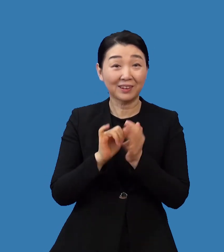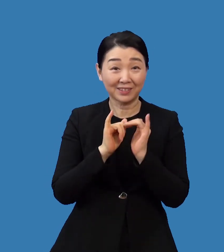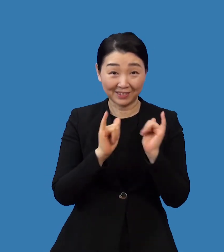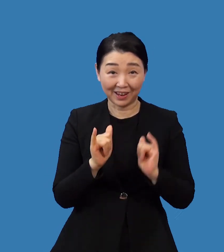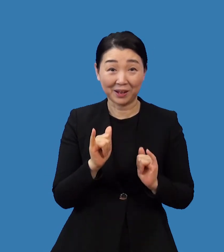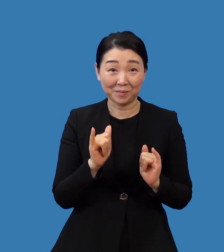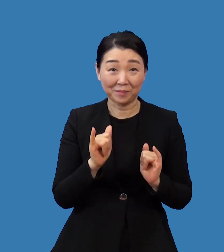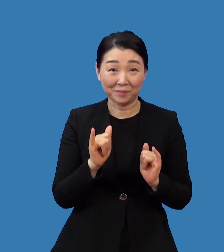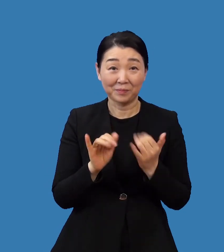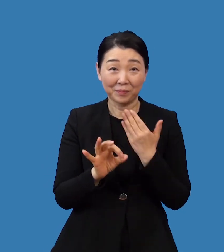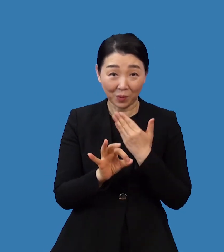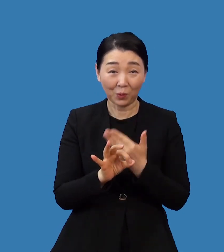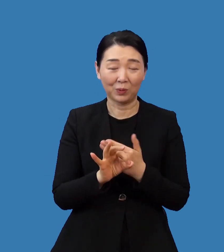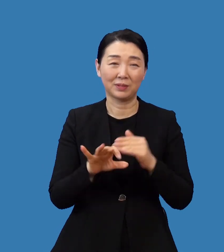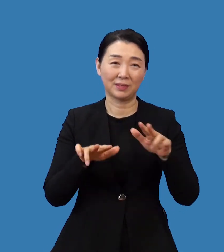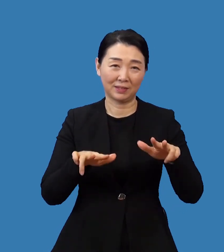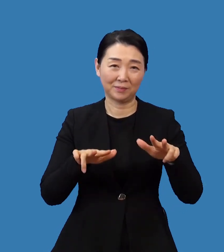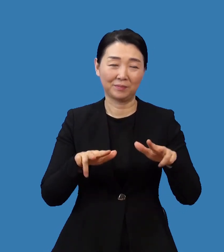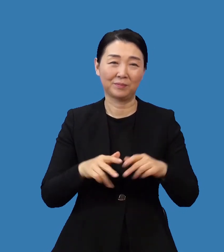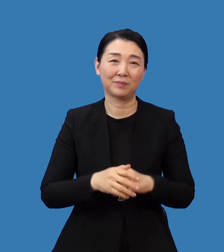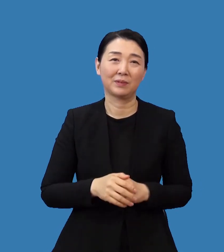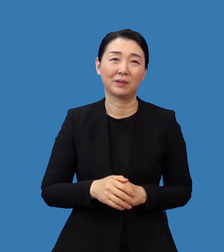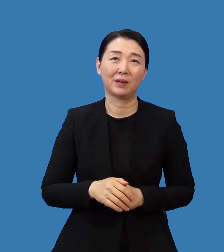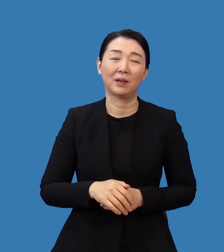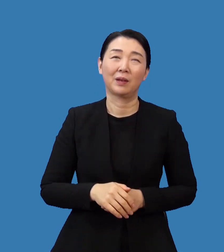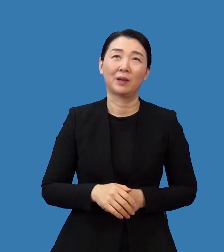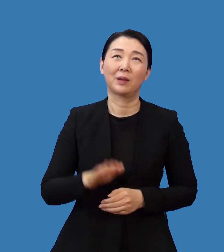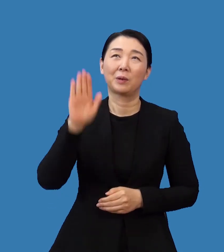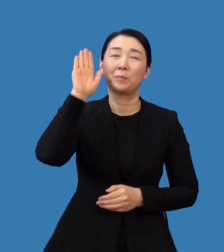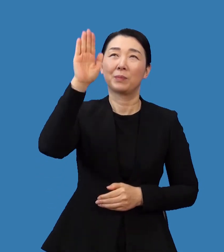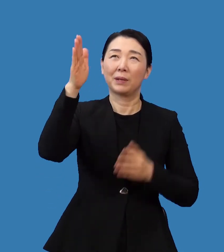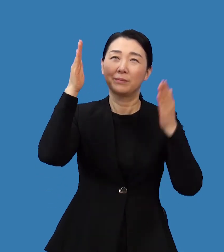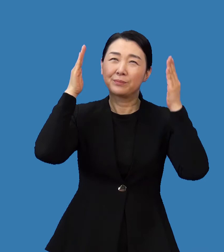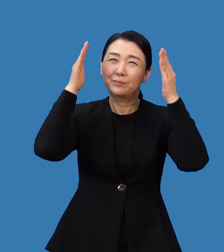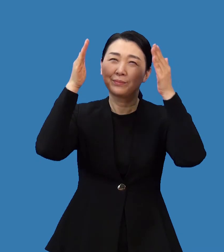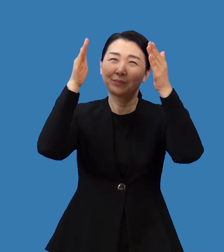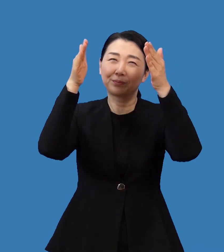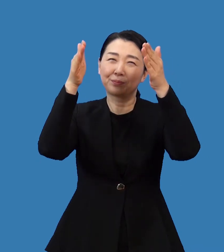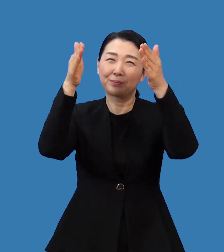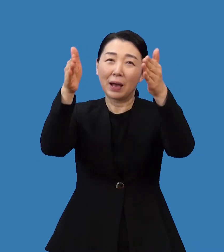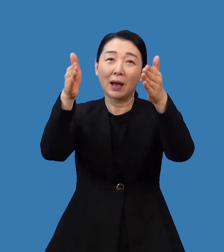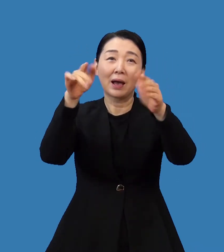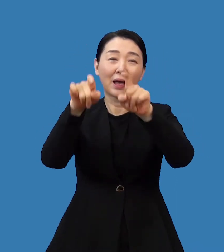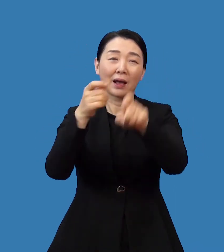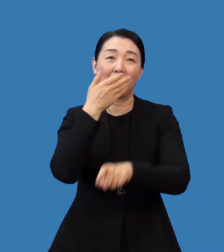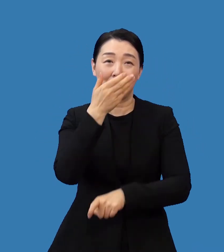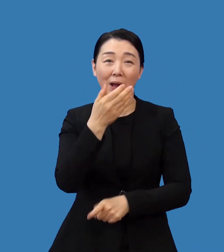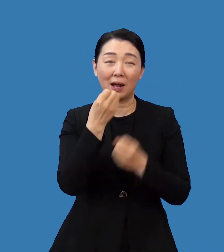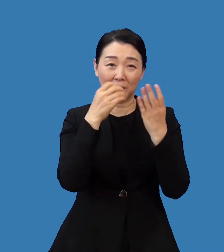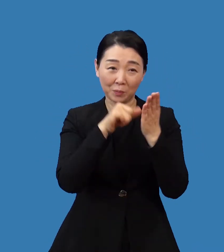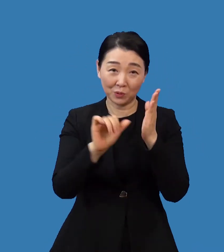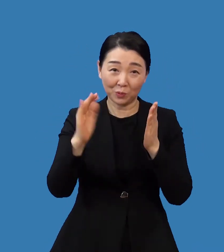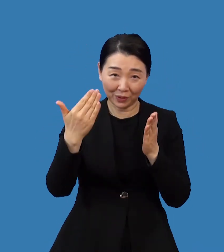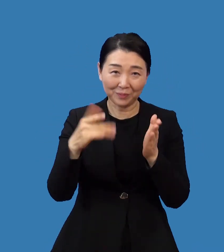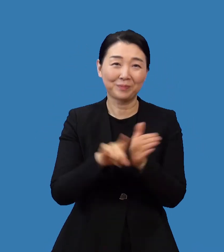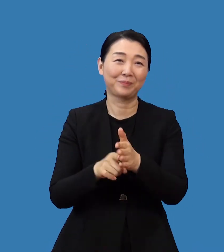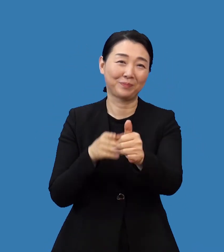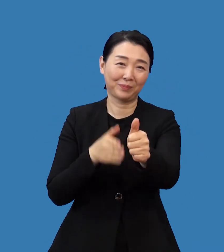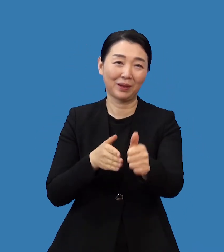분이라면 이제 우리는 미래를 향해서 걸어갈 수 있는 새로운 피조물이 된 것을 믿으시기